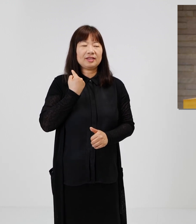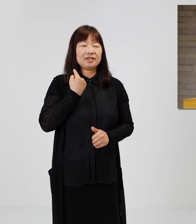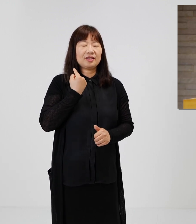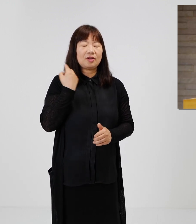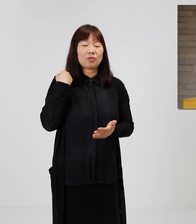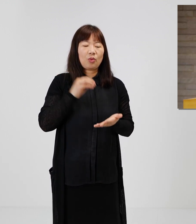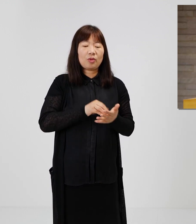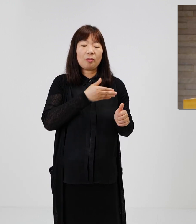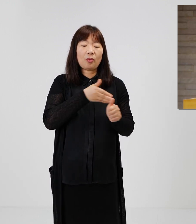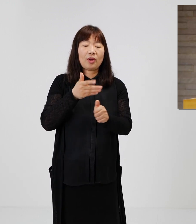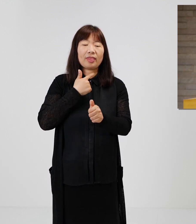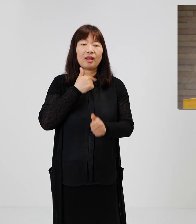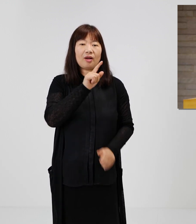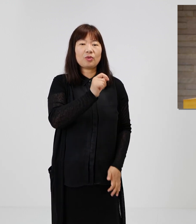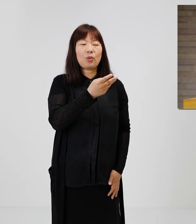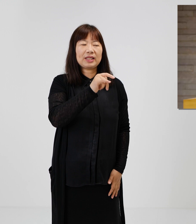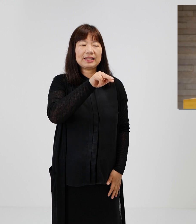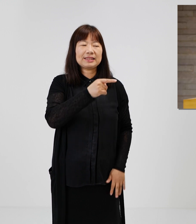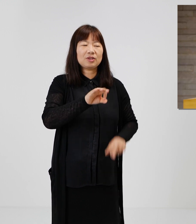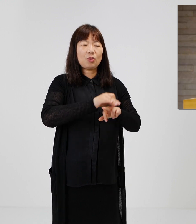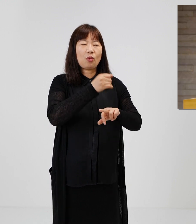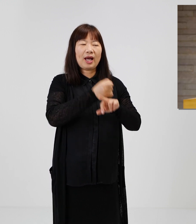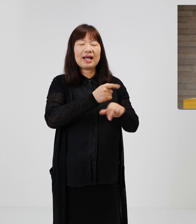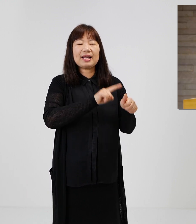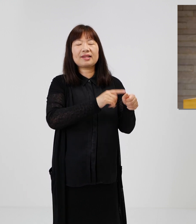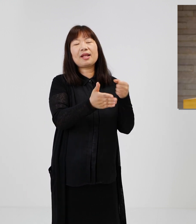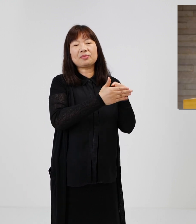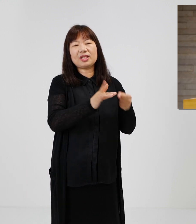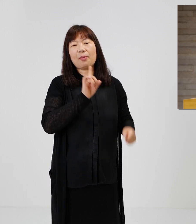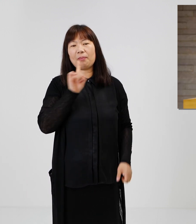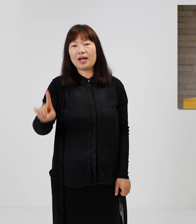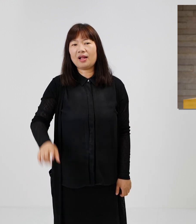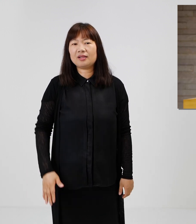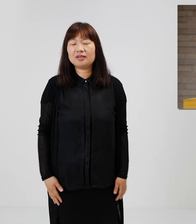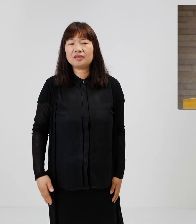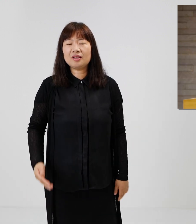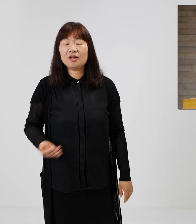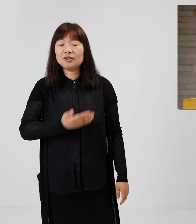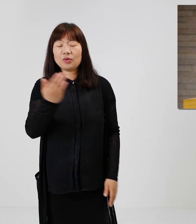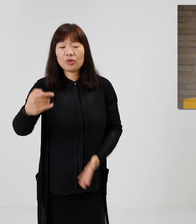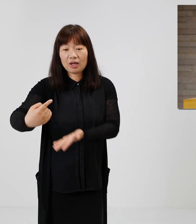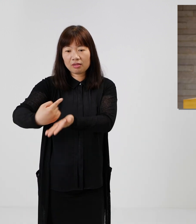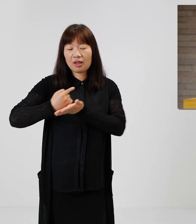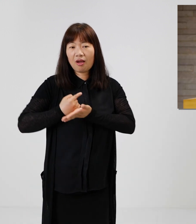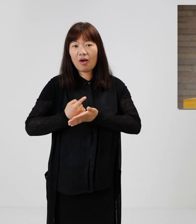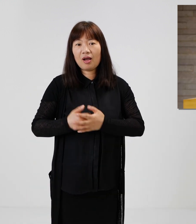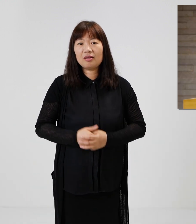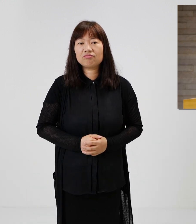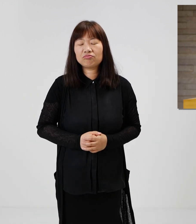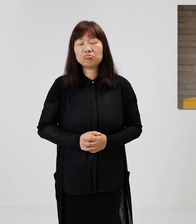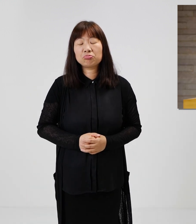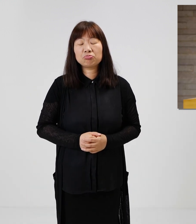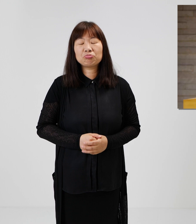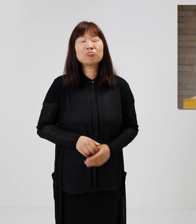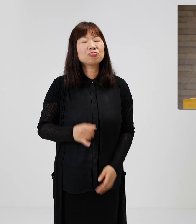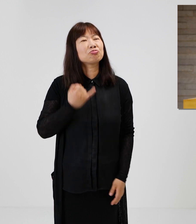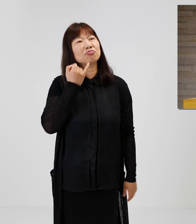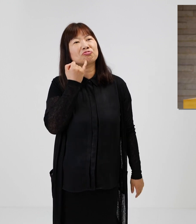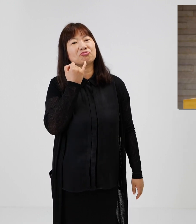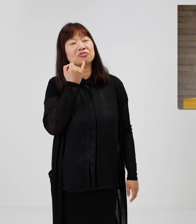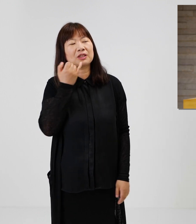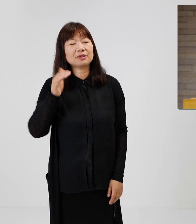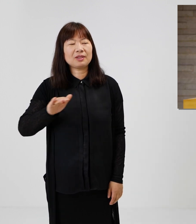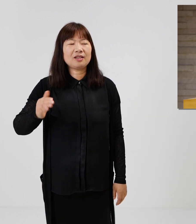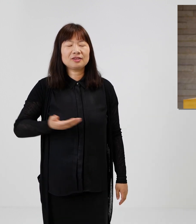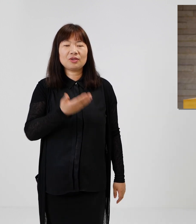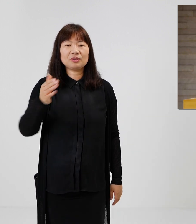돌려보낸 고레스의 핑계를 대요. 너희들 제안이 뭐 그럴듯하긴 한데